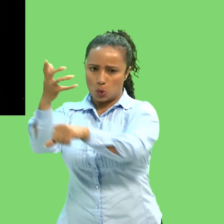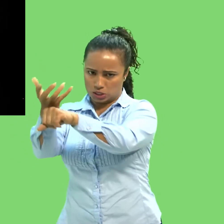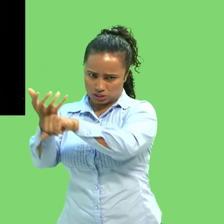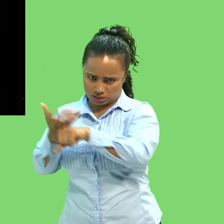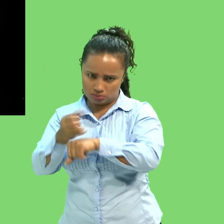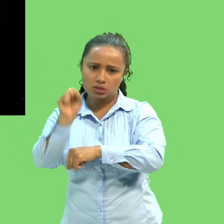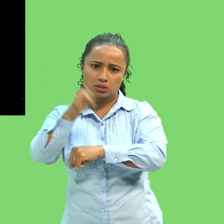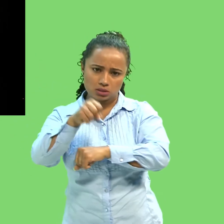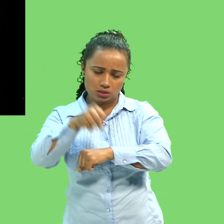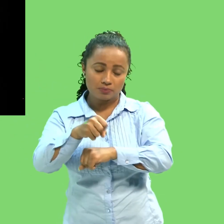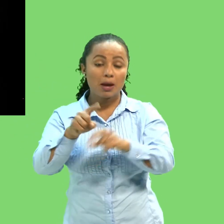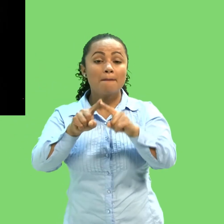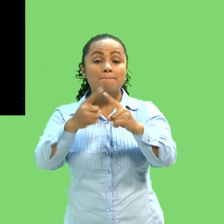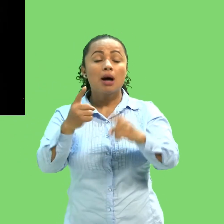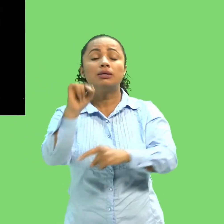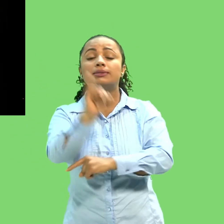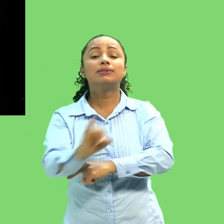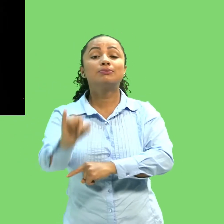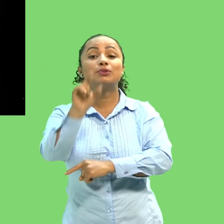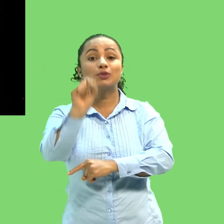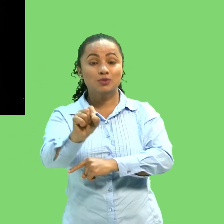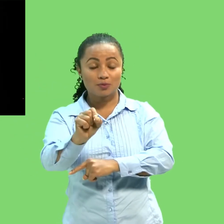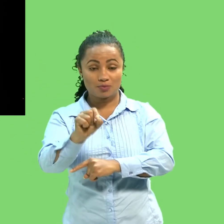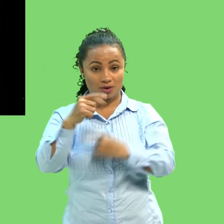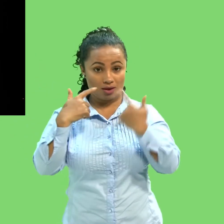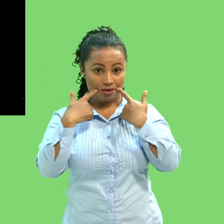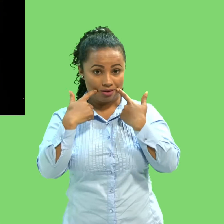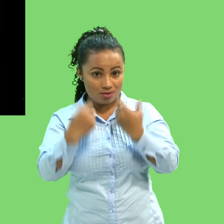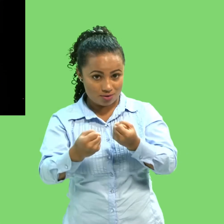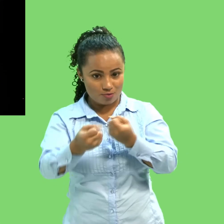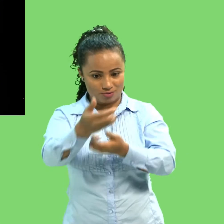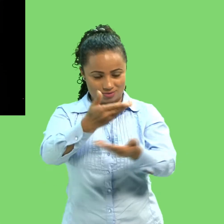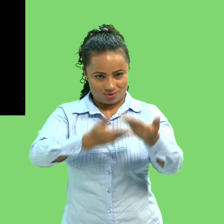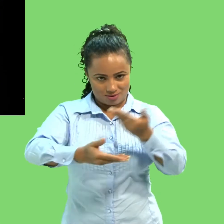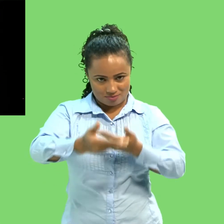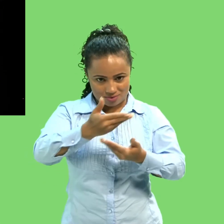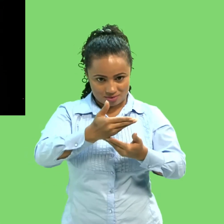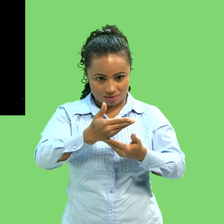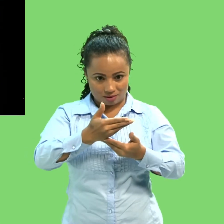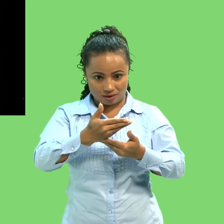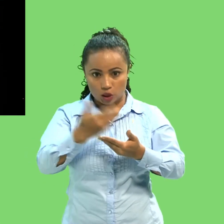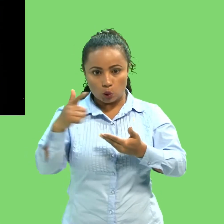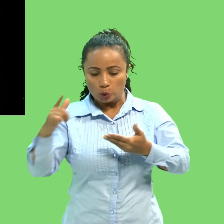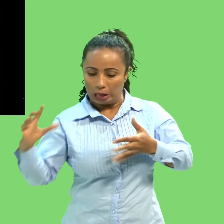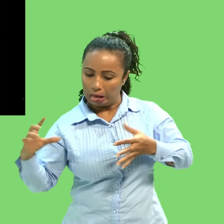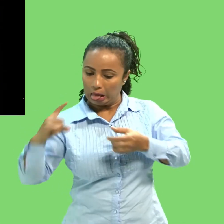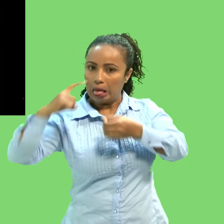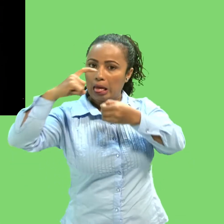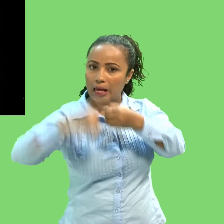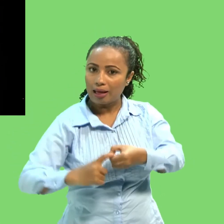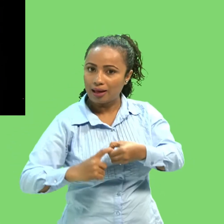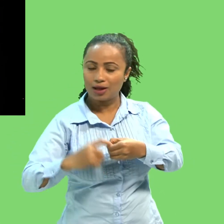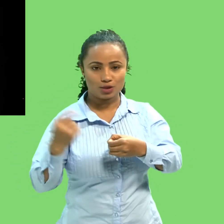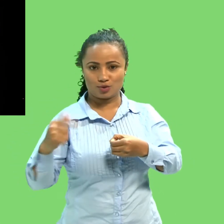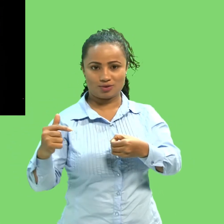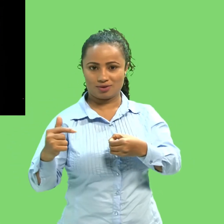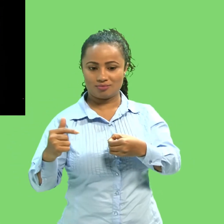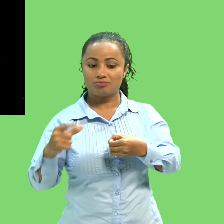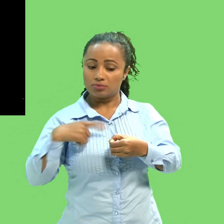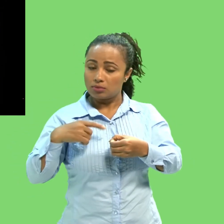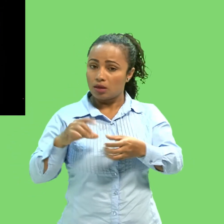ponto importante é que a LA se torna independente da linguística e